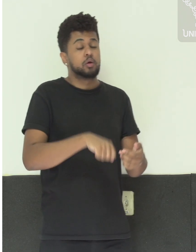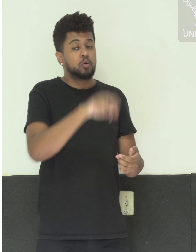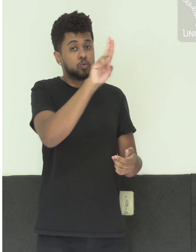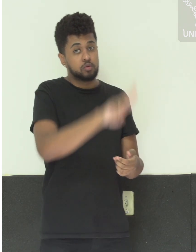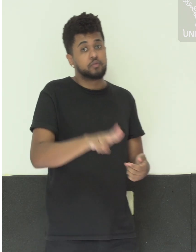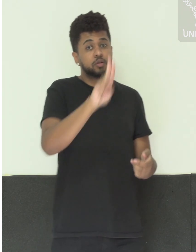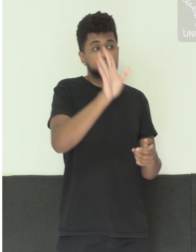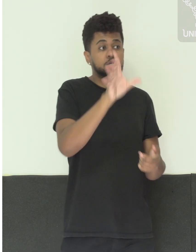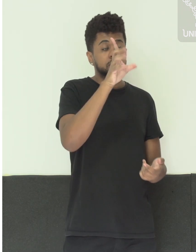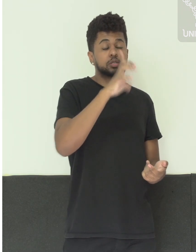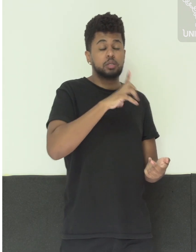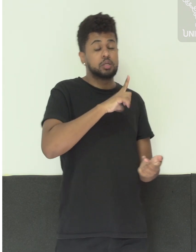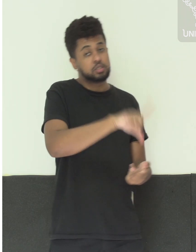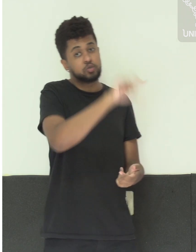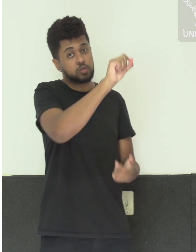a qual foi selecionado.